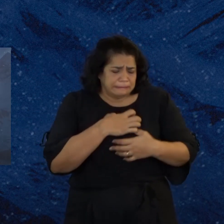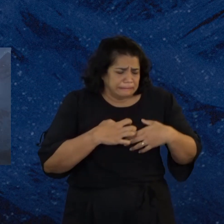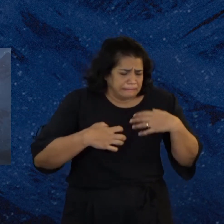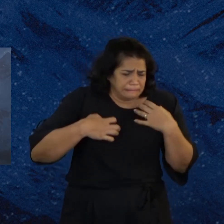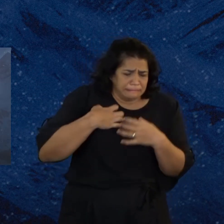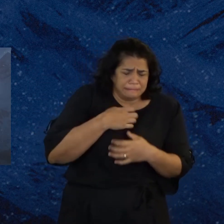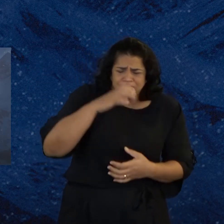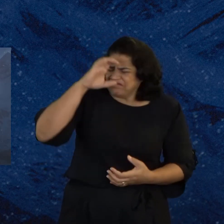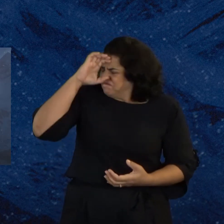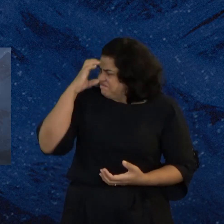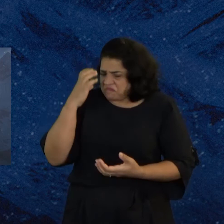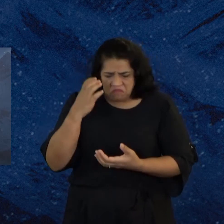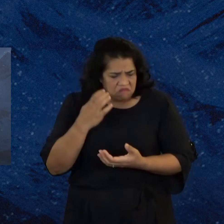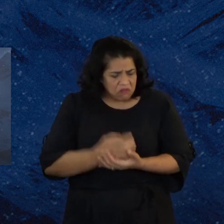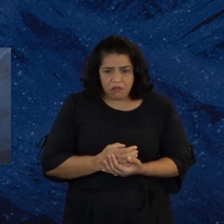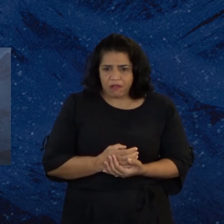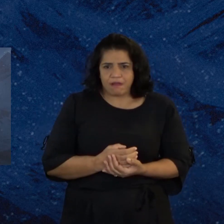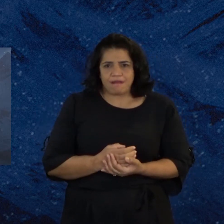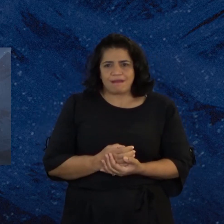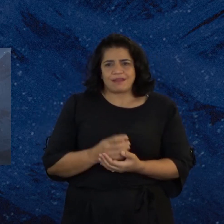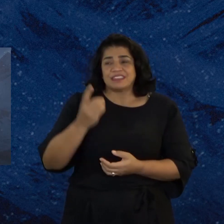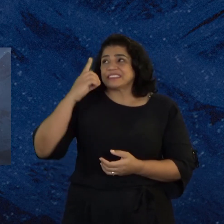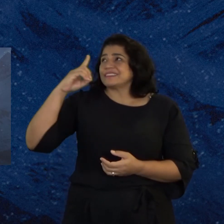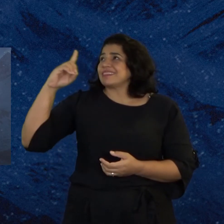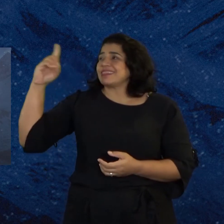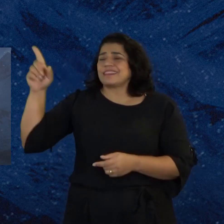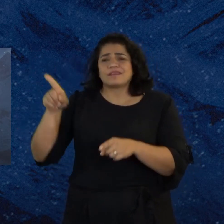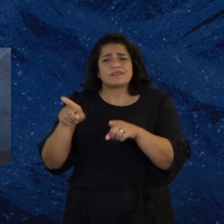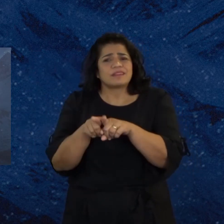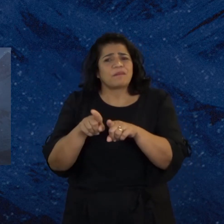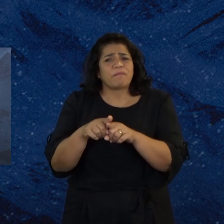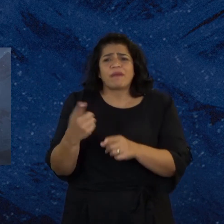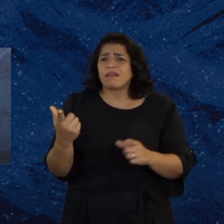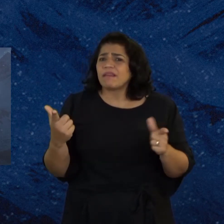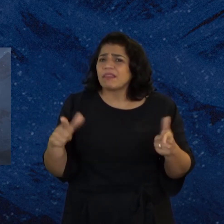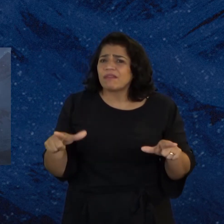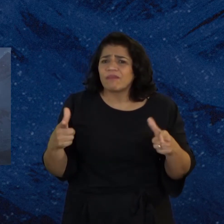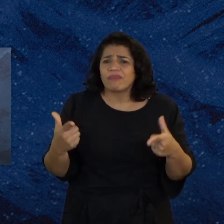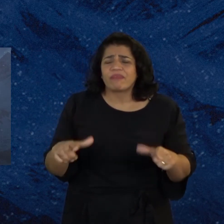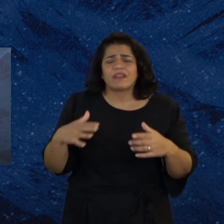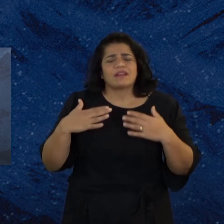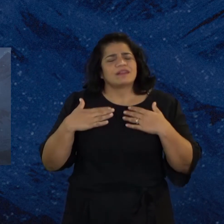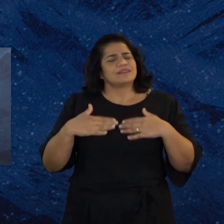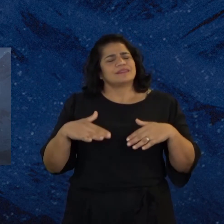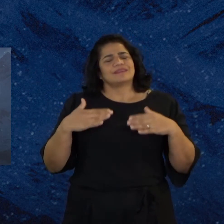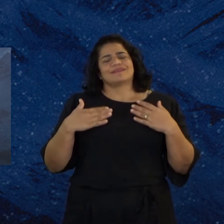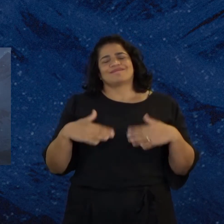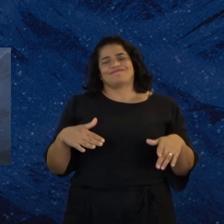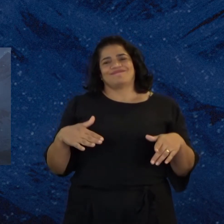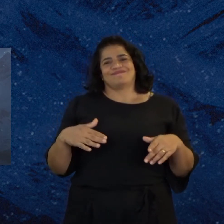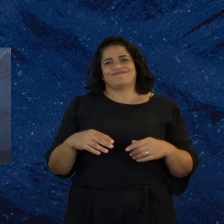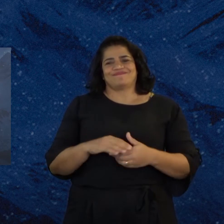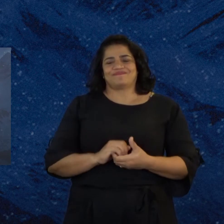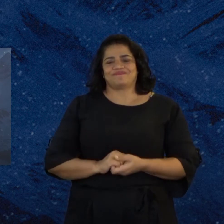Deus não tem lugar de descanso na minha vida. E nós queremos que Ele tenha descanso na sua vida.